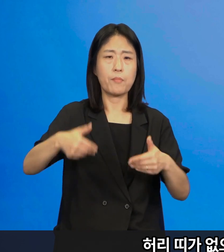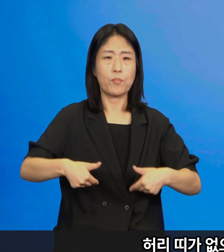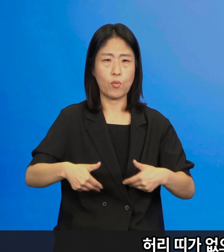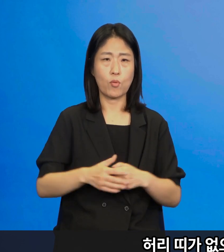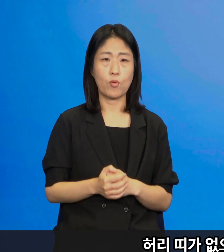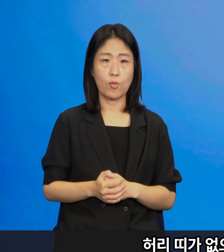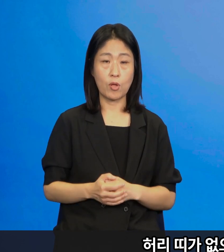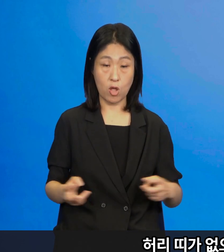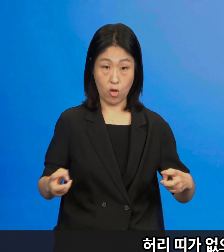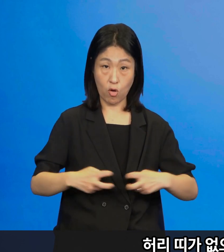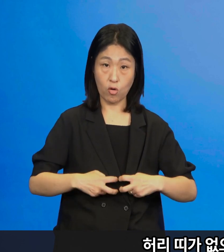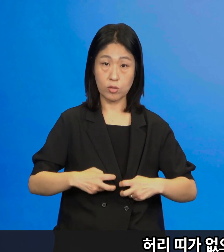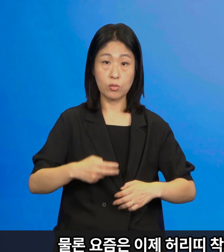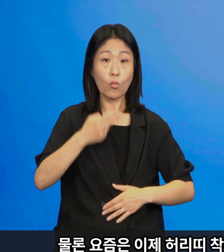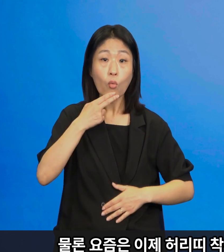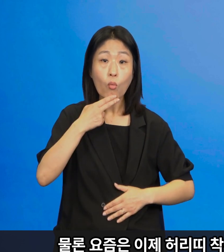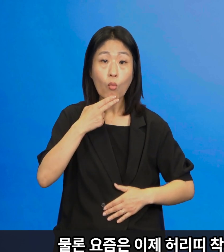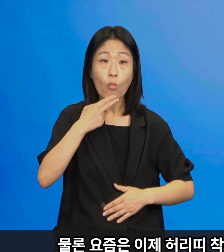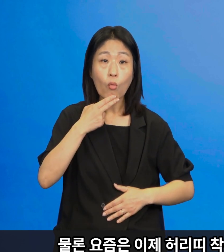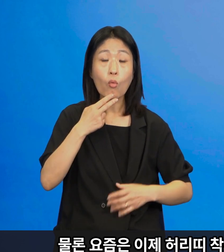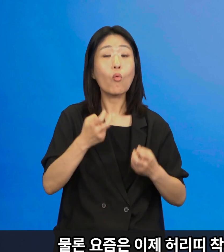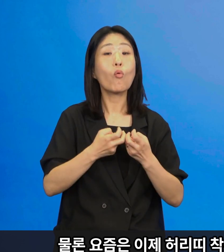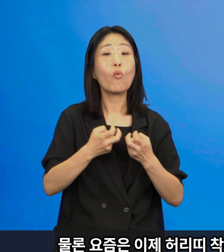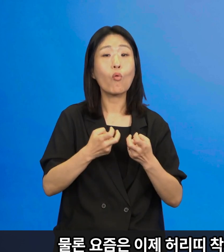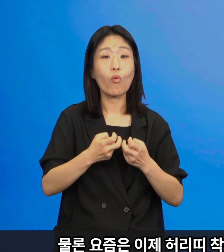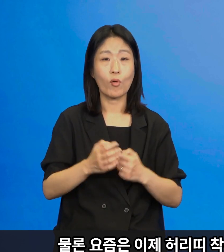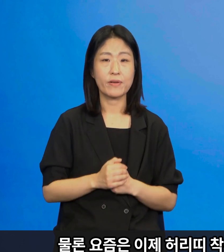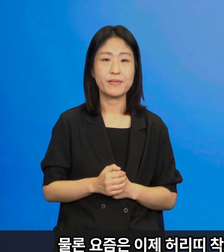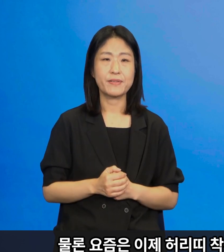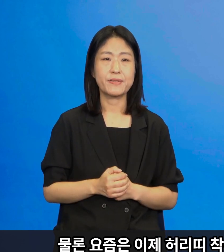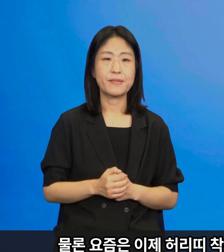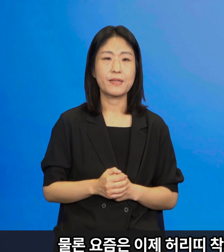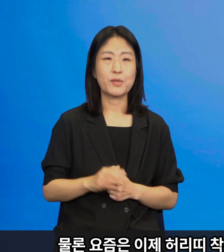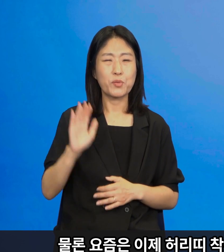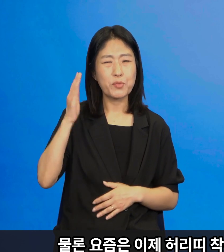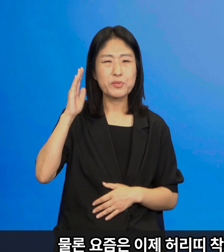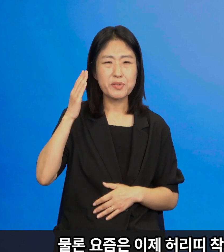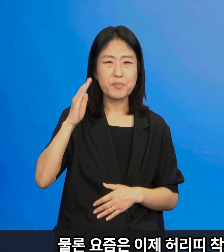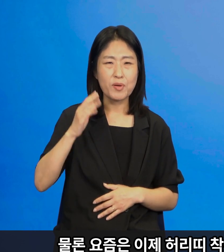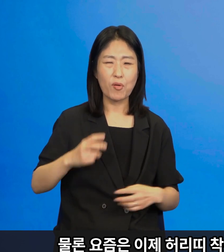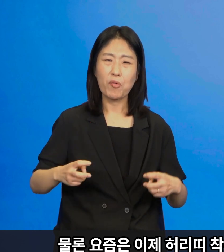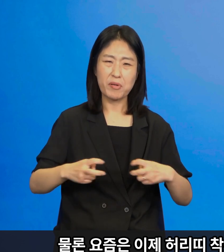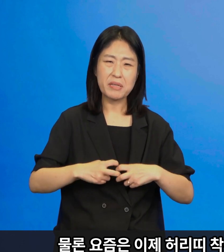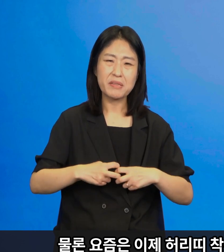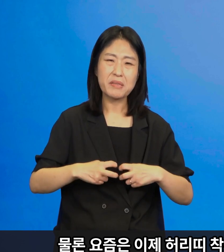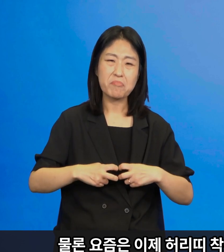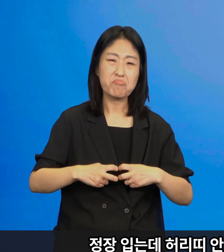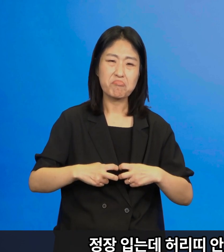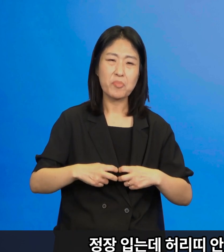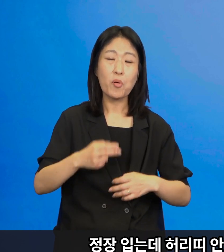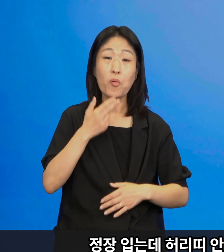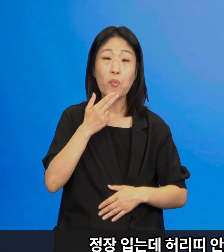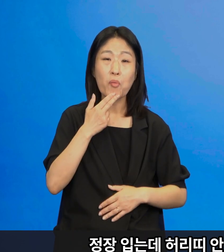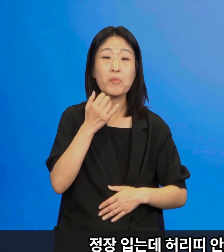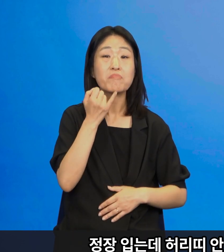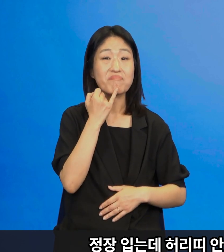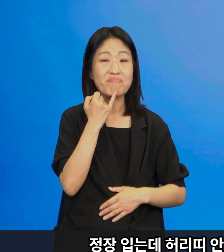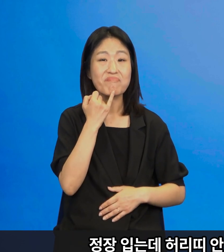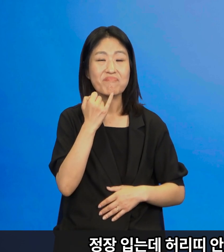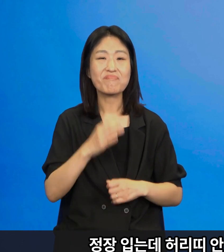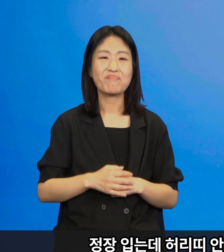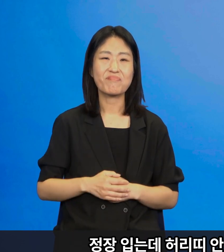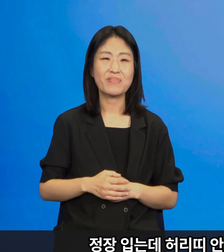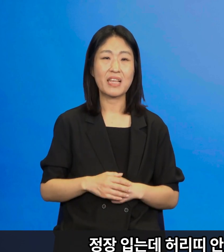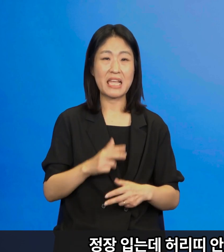허리띠가 없으면 어떻게 되나요? 물론 요즘은 이제 허리띠 착용 안 하고 옷을 입기도 합니다만, 정장 입는데 허리띠 안